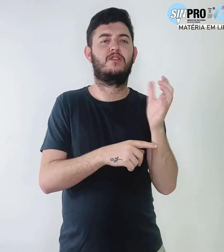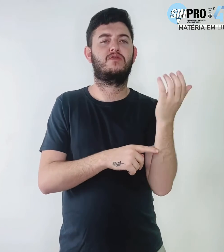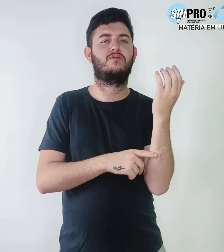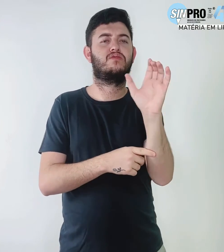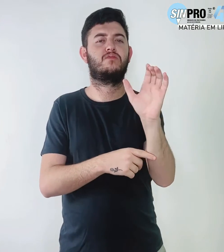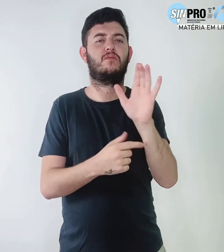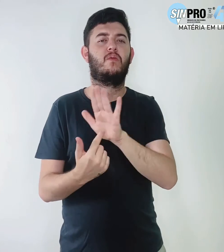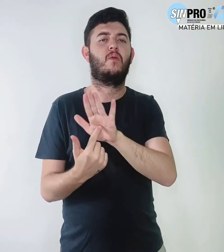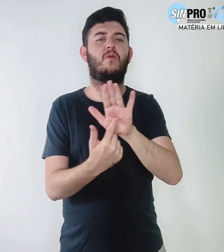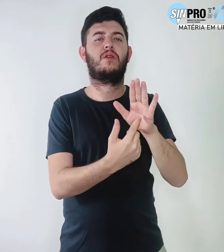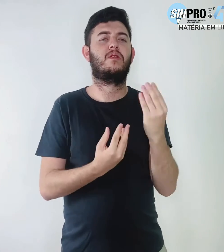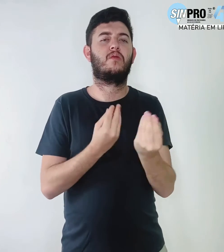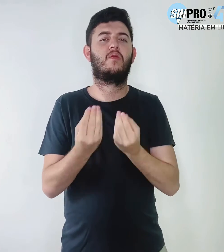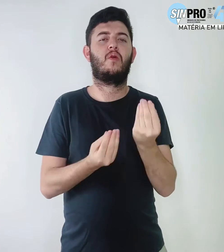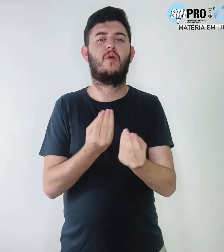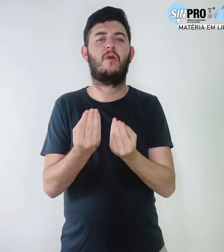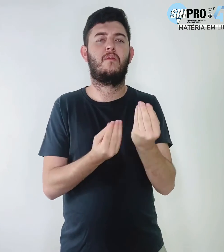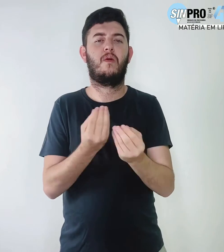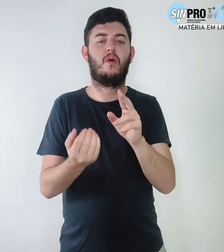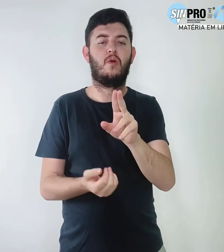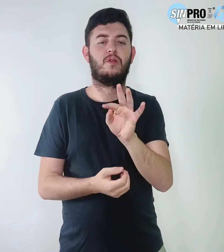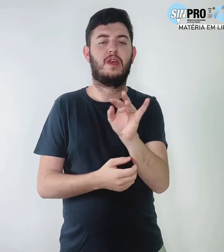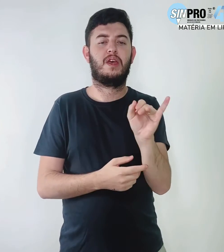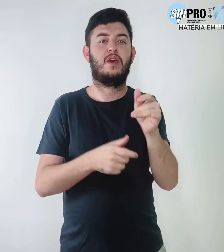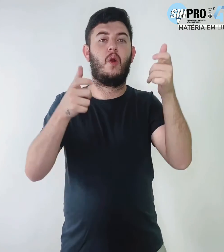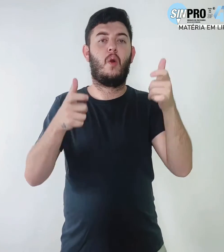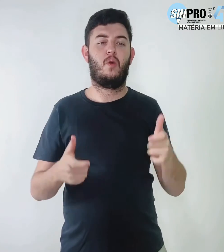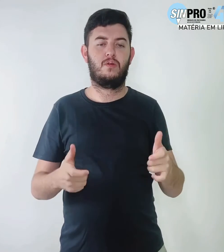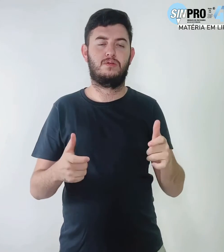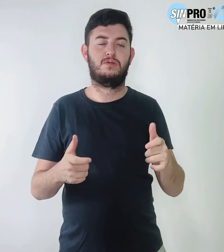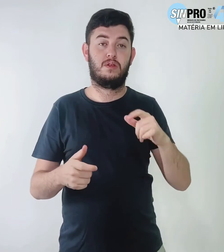mostrando a situação da UTI do Hospital Regional de Ceilândia.